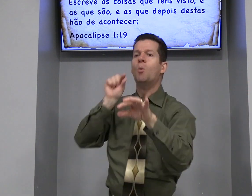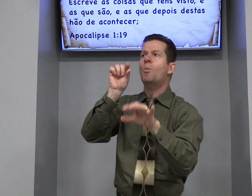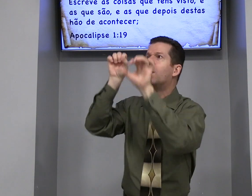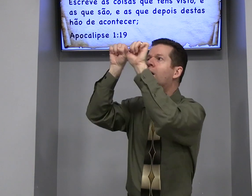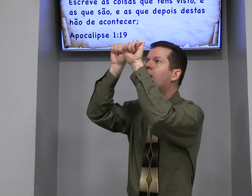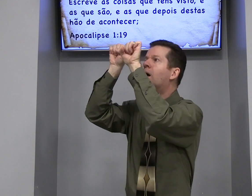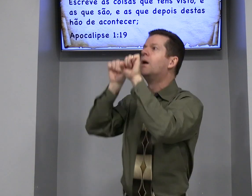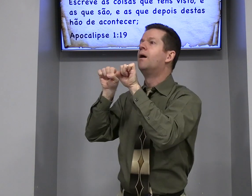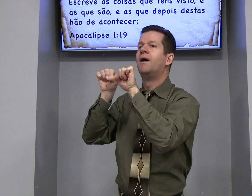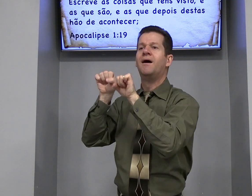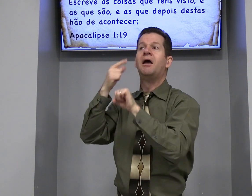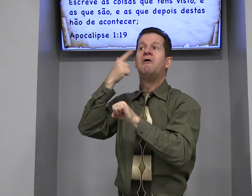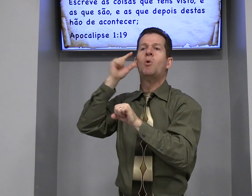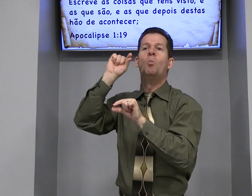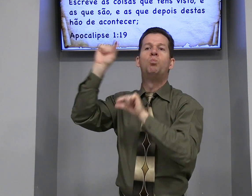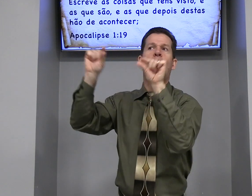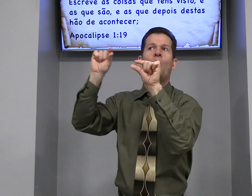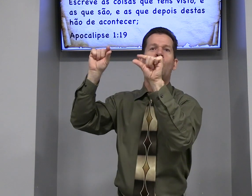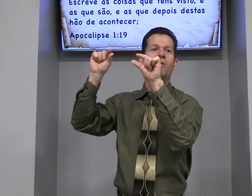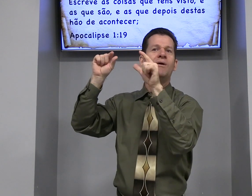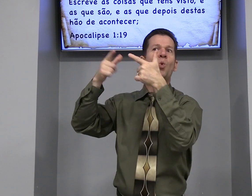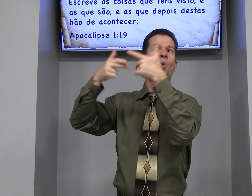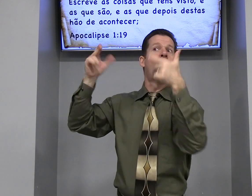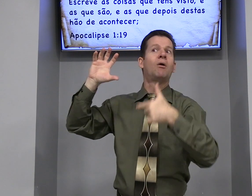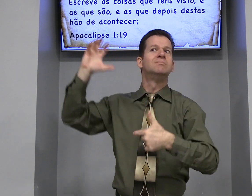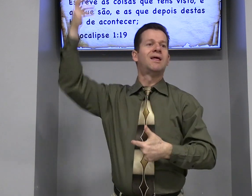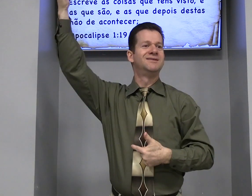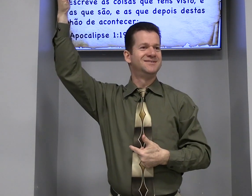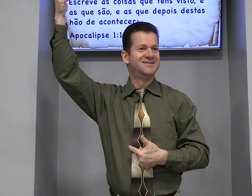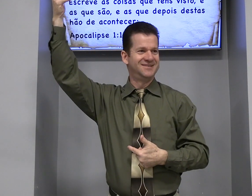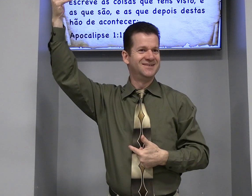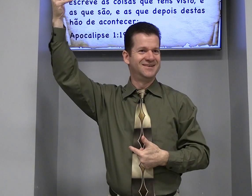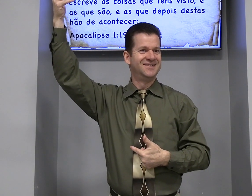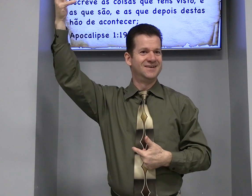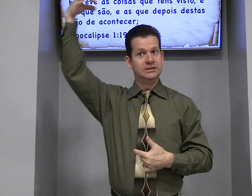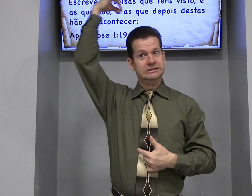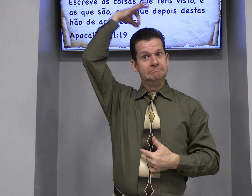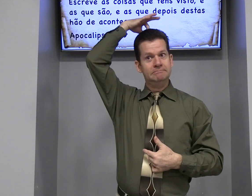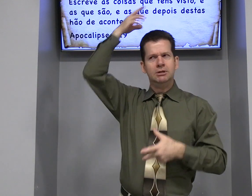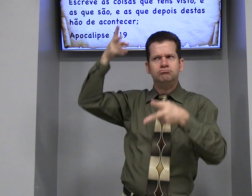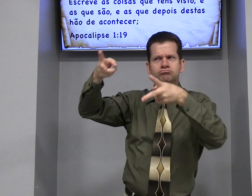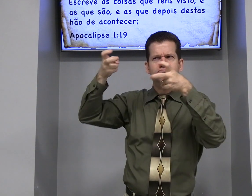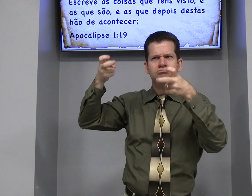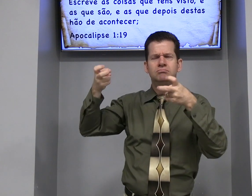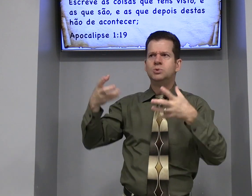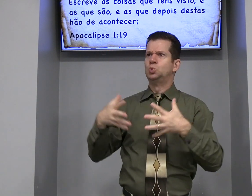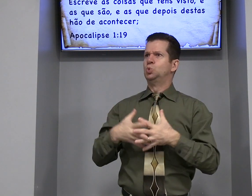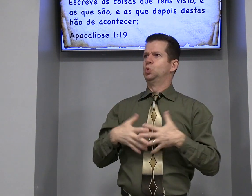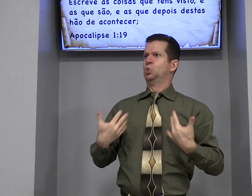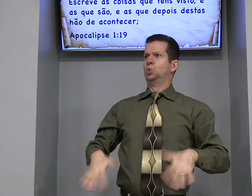João. E ele podia ver um pouco das coisas que vão